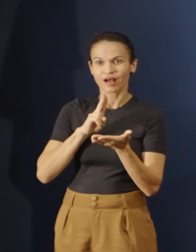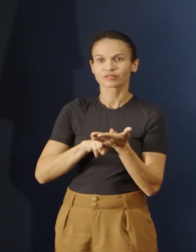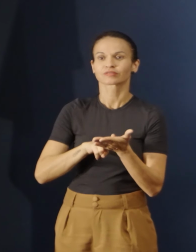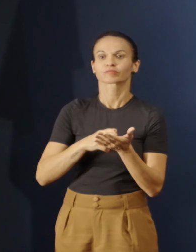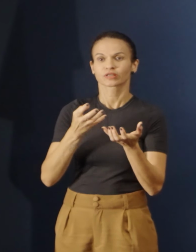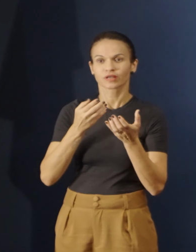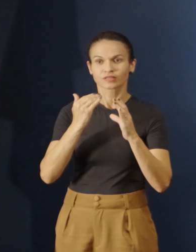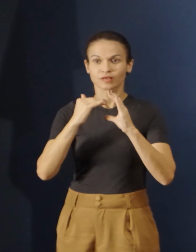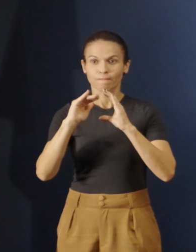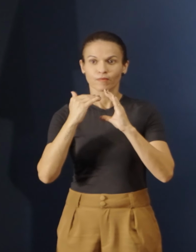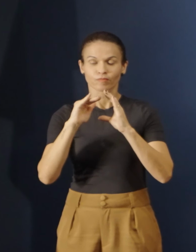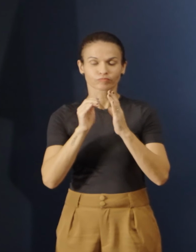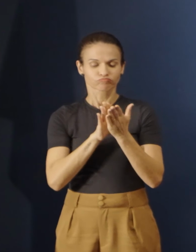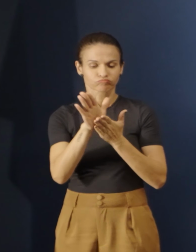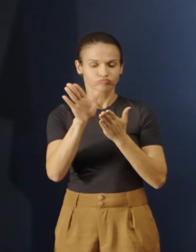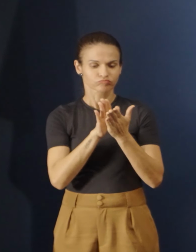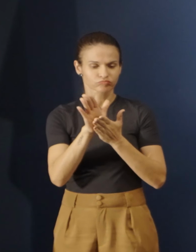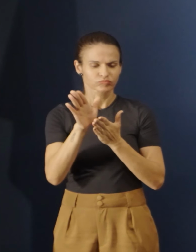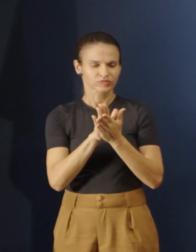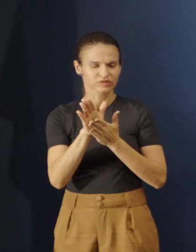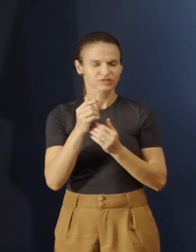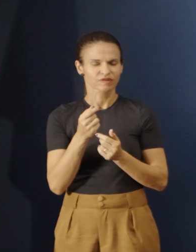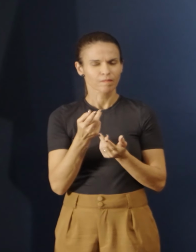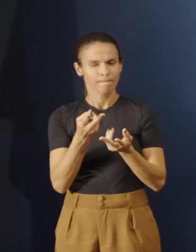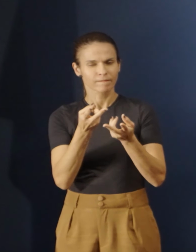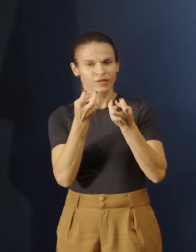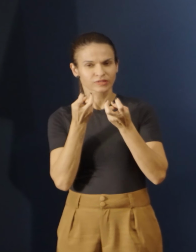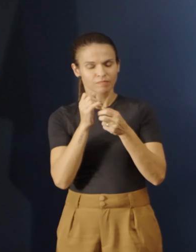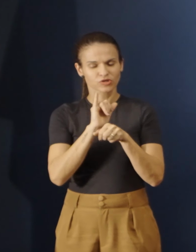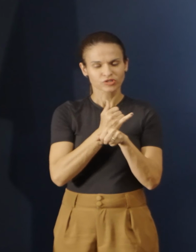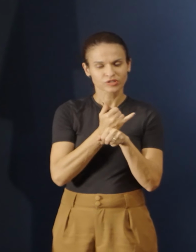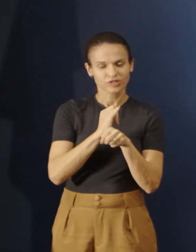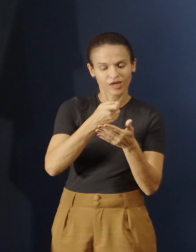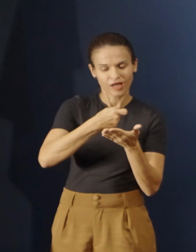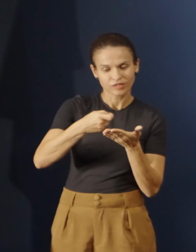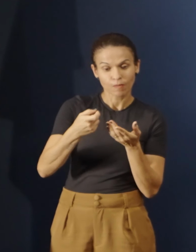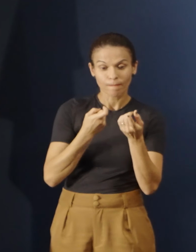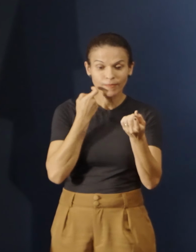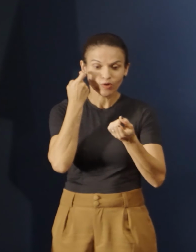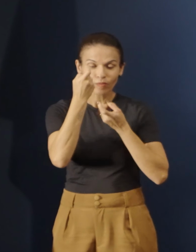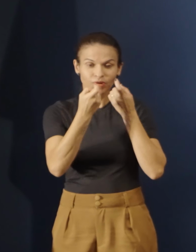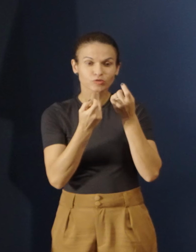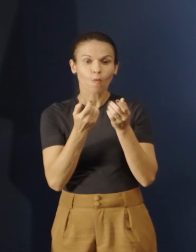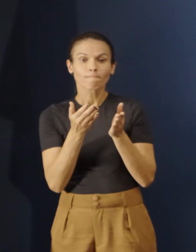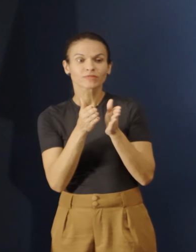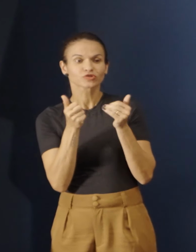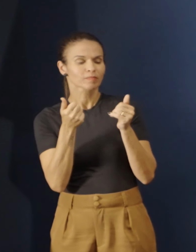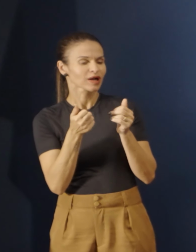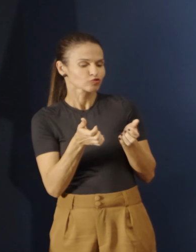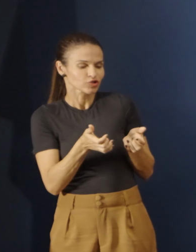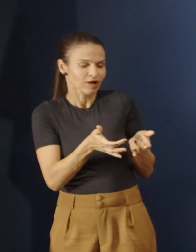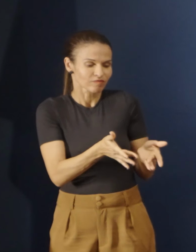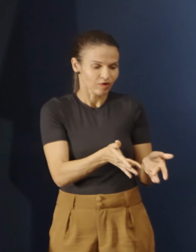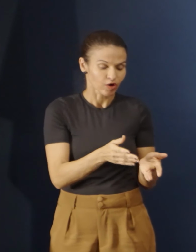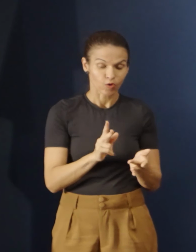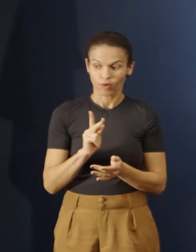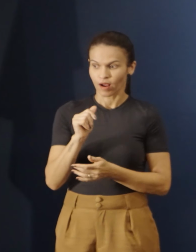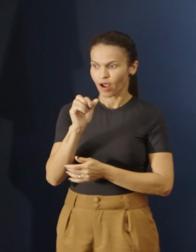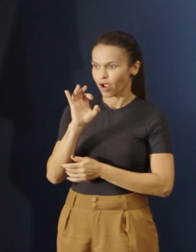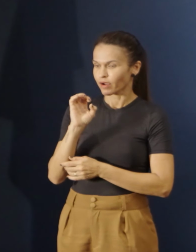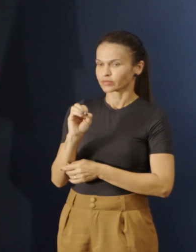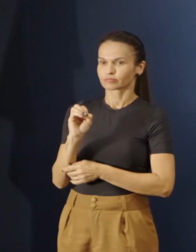publicadas. Você vê uma certa performance na escrita, uma preocupação, pedido para não jogar fora. O Caio é escancarado,